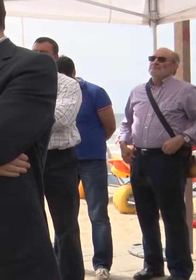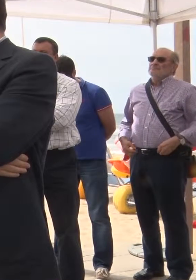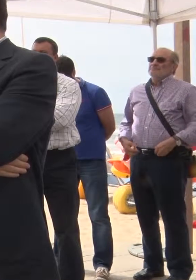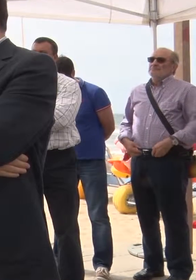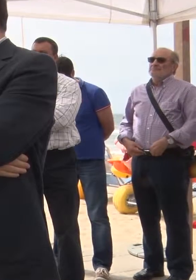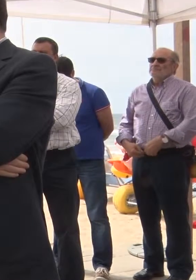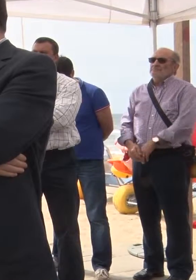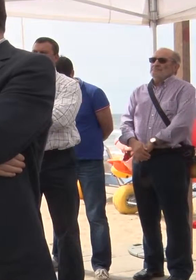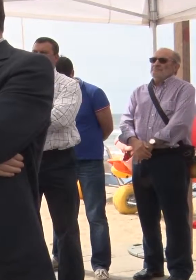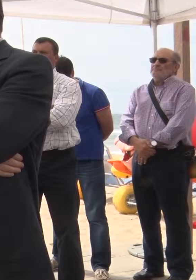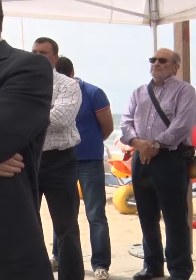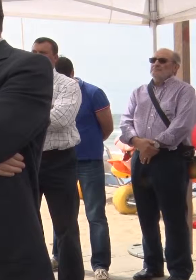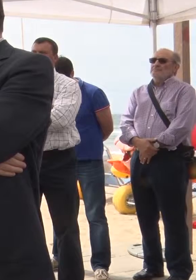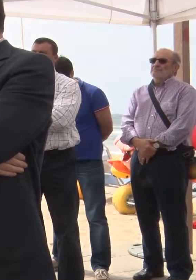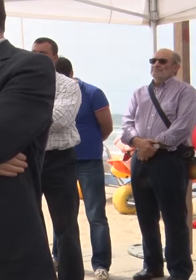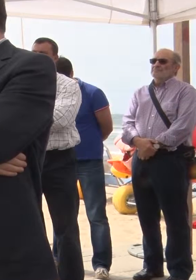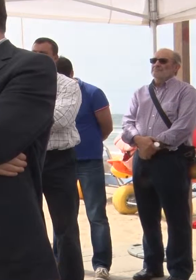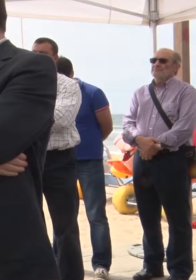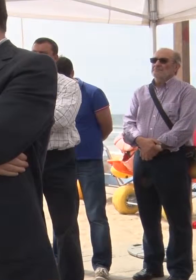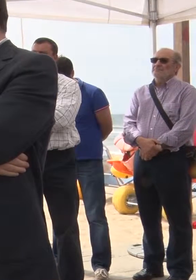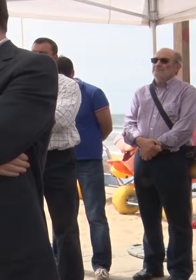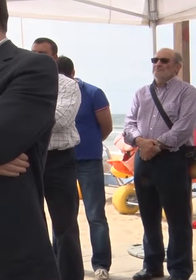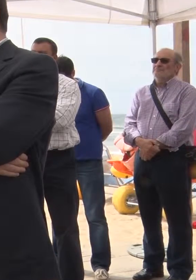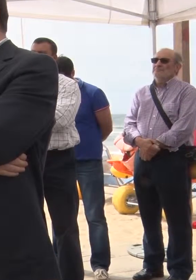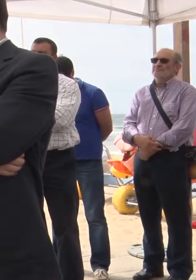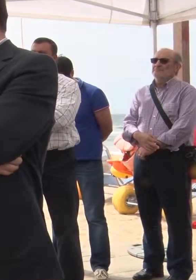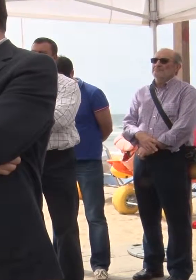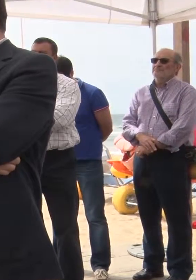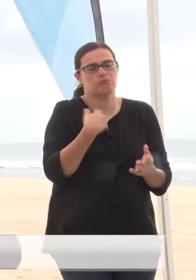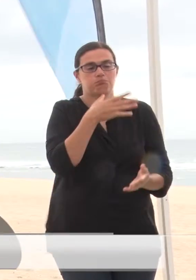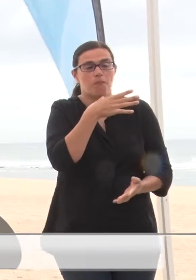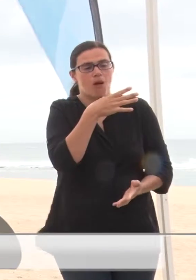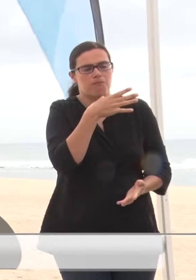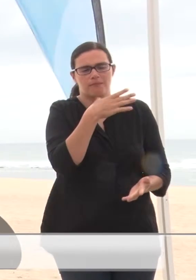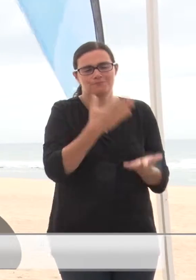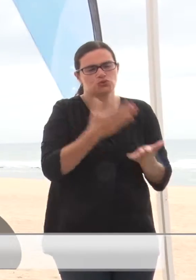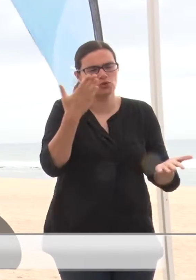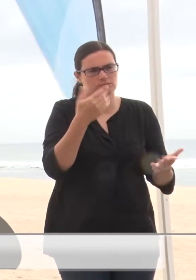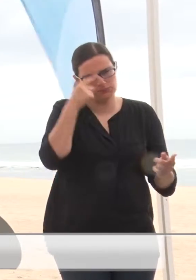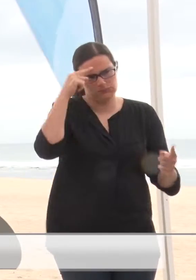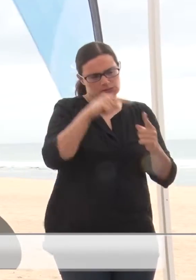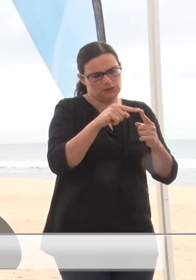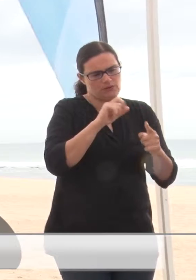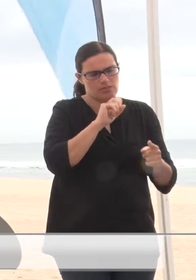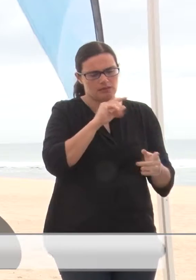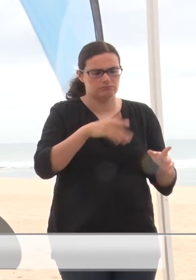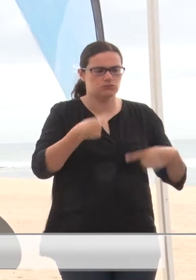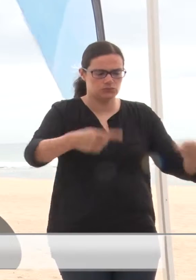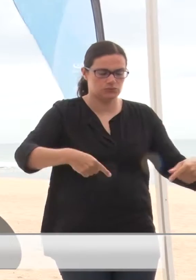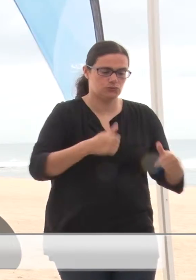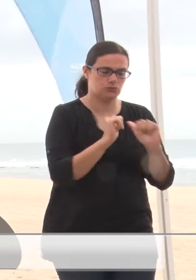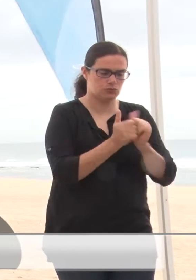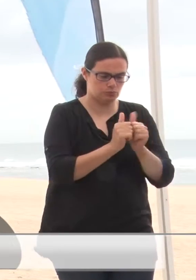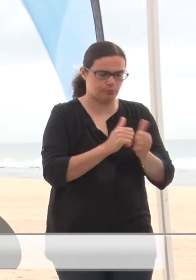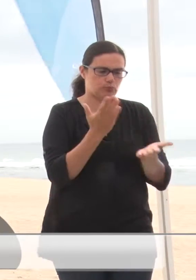âmbito do Gaia Aprende Mais, que arranca já no dia 1 de setembro. Permitindo condições de acesso ao desporto escolar em